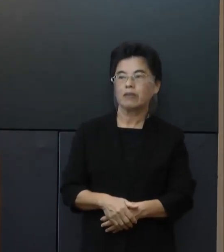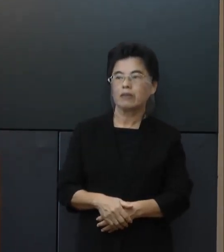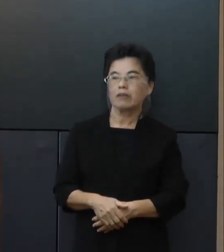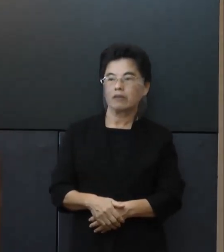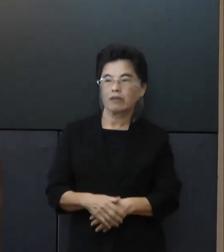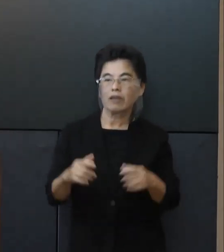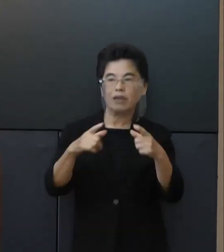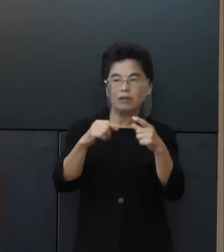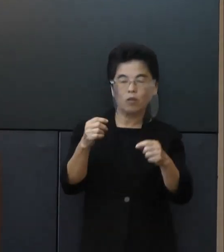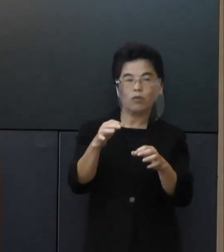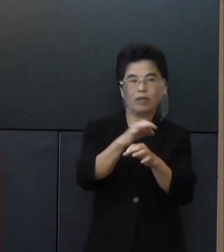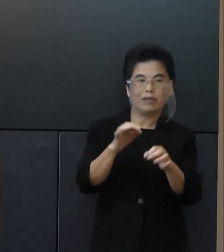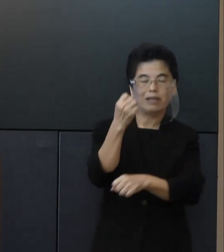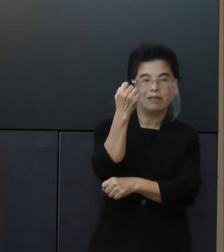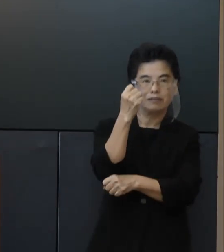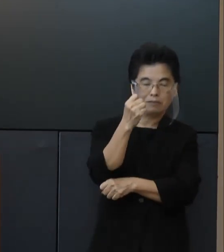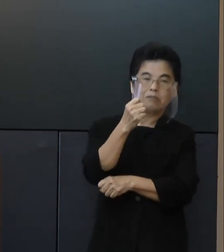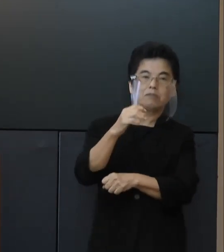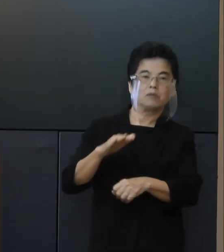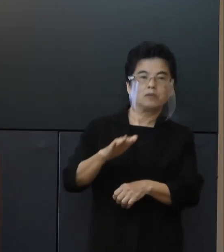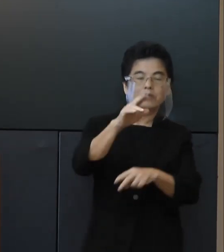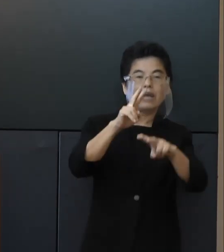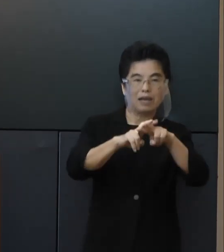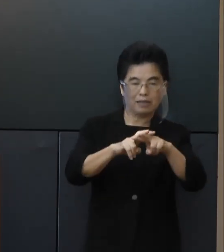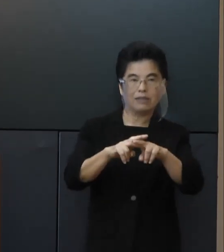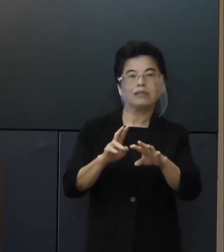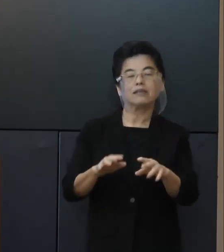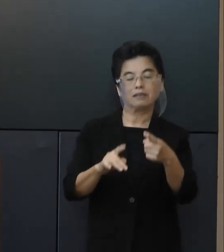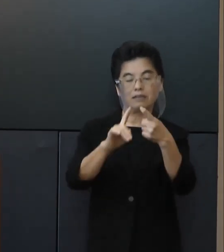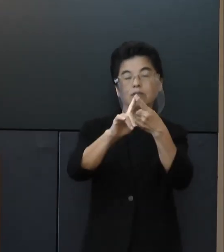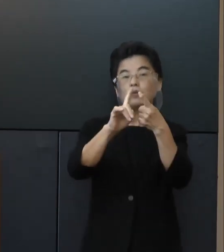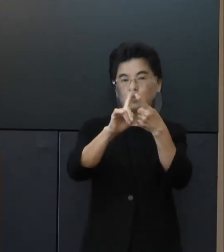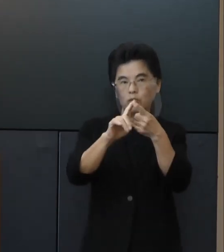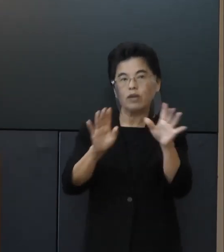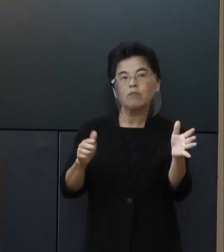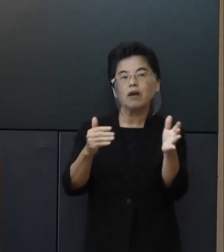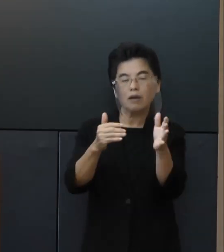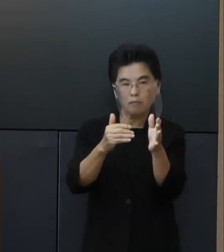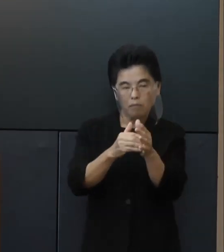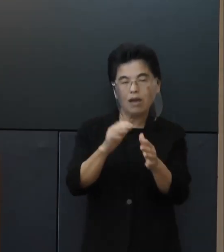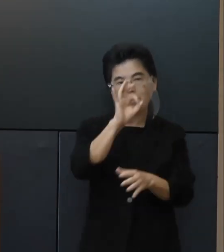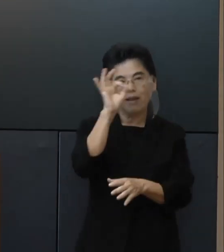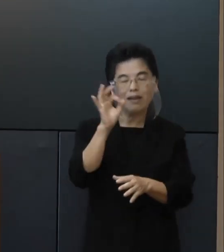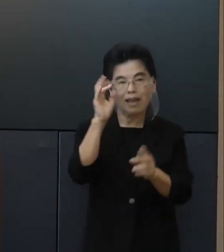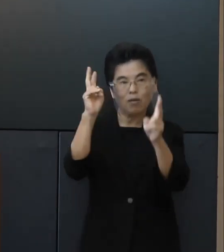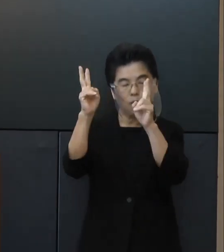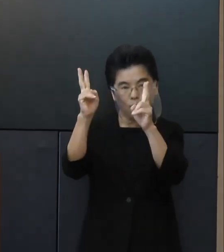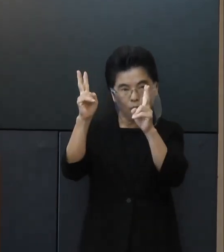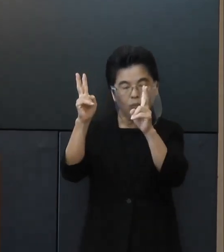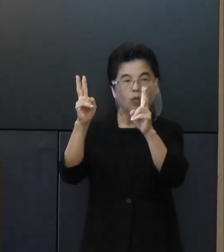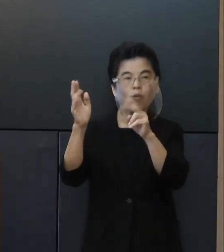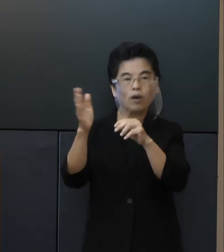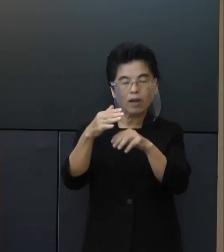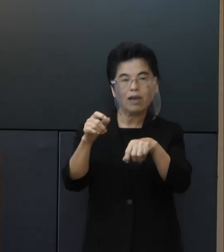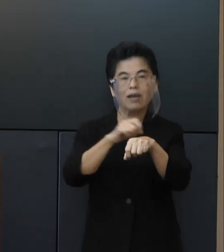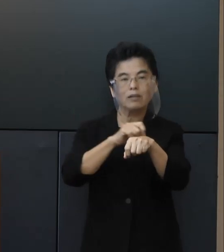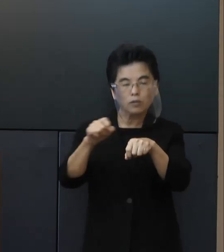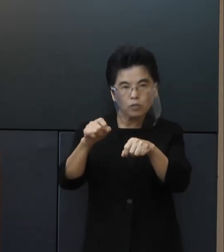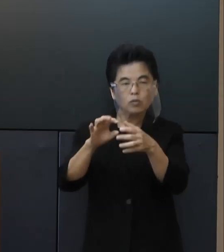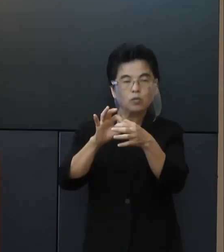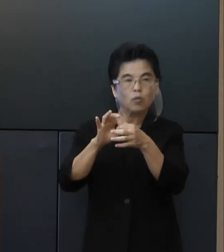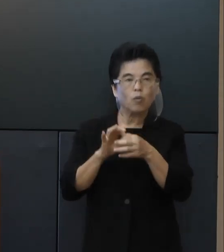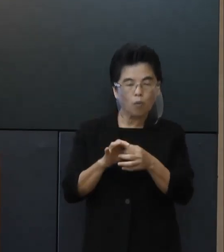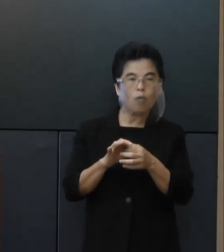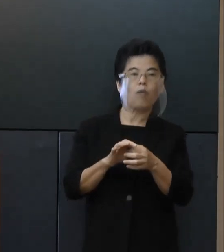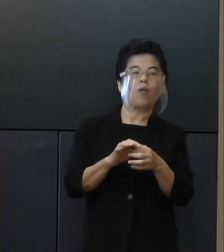日経新聞の酒井です。2つありまして、1つがこれまでの その観光業界からの要望で特に多かったのが、空港で